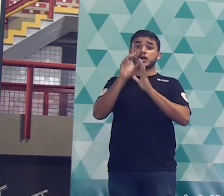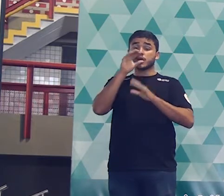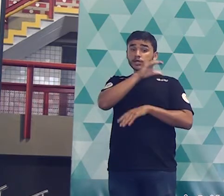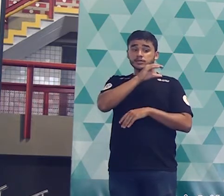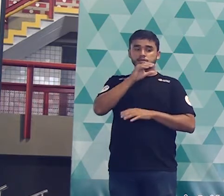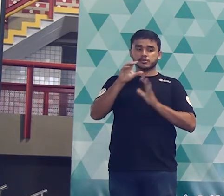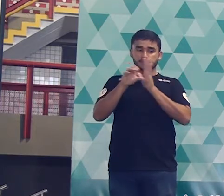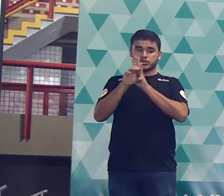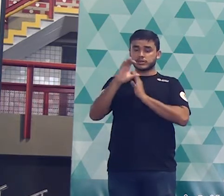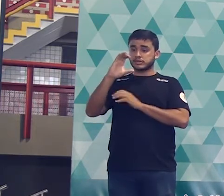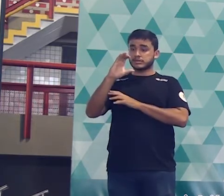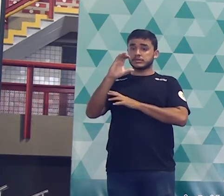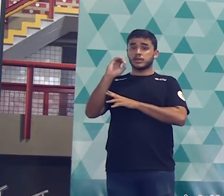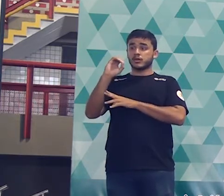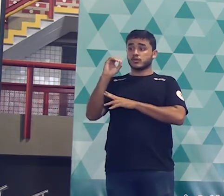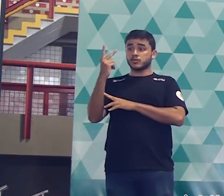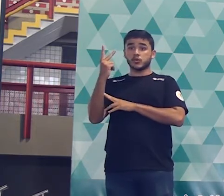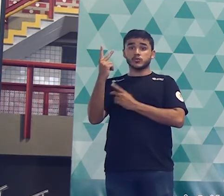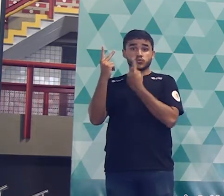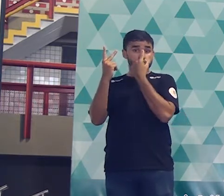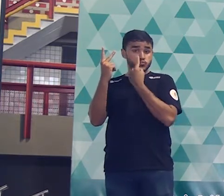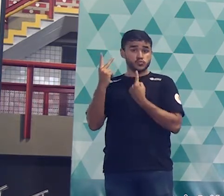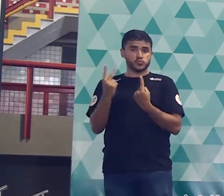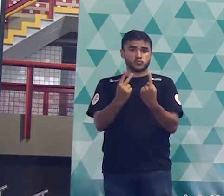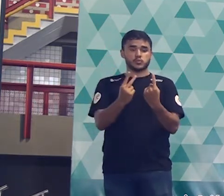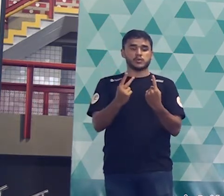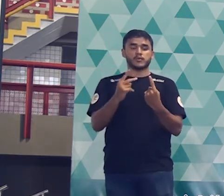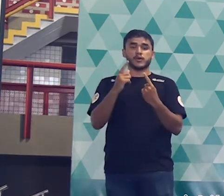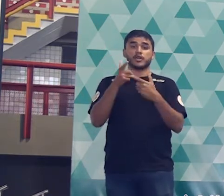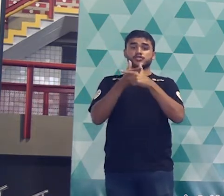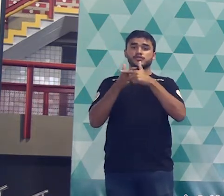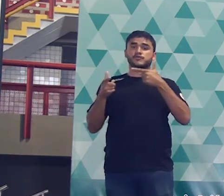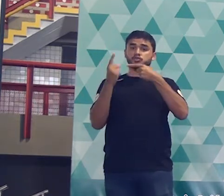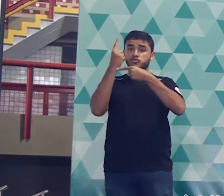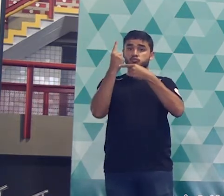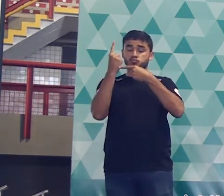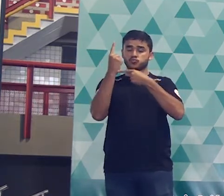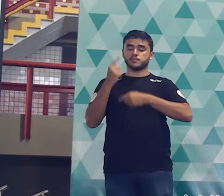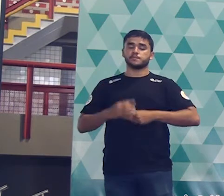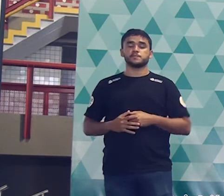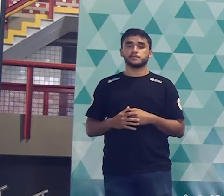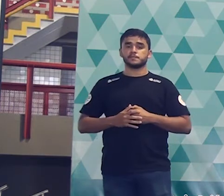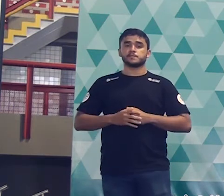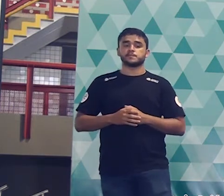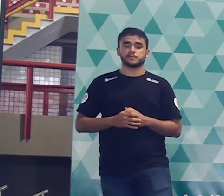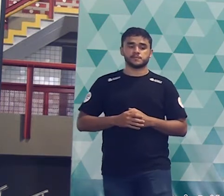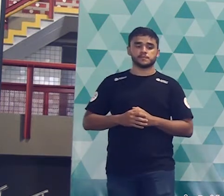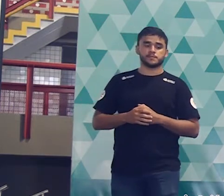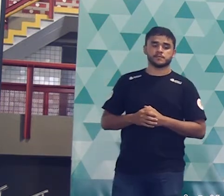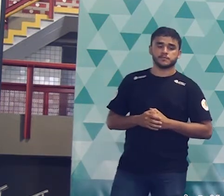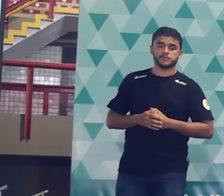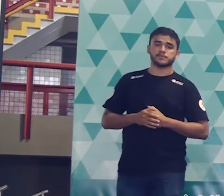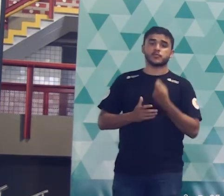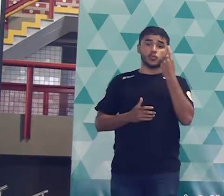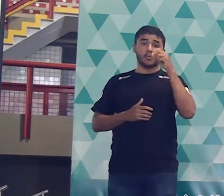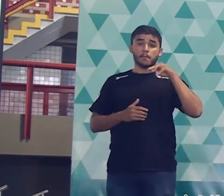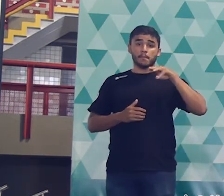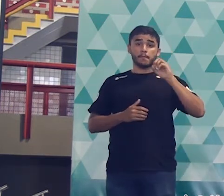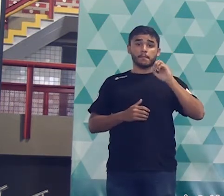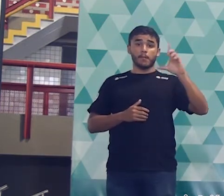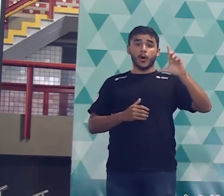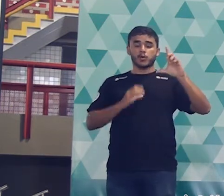1. Então, eu vou pegar esse valor e vou dividir por 1. Então, para cada mol de CO2, eu libero